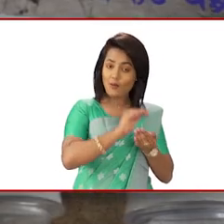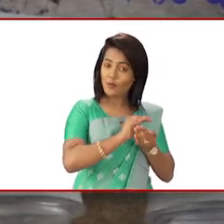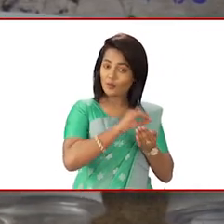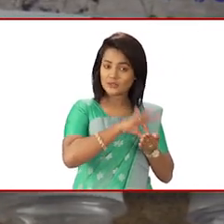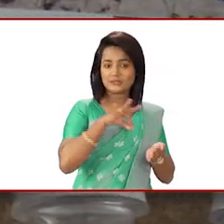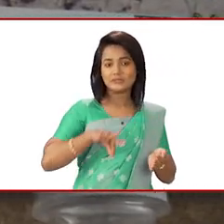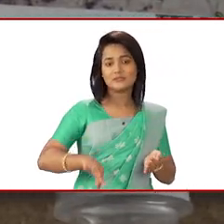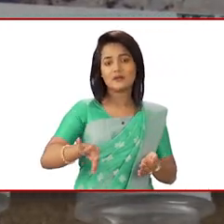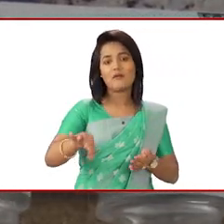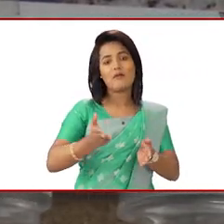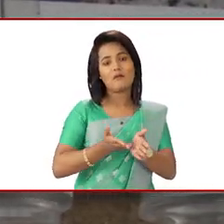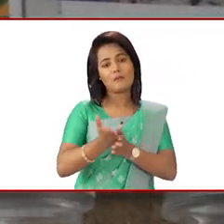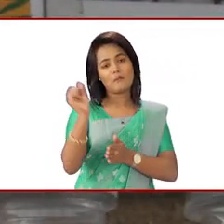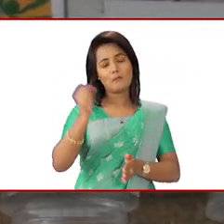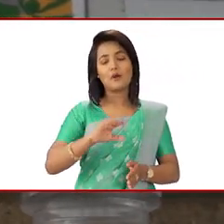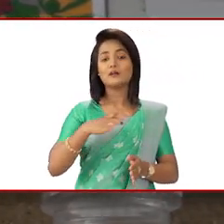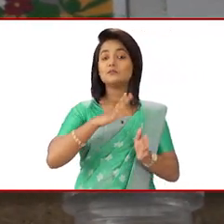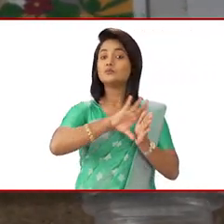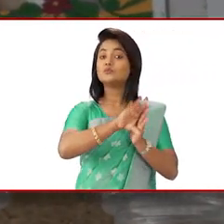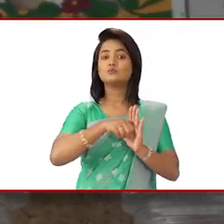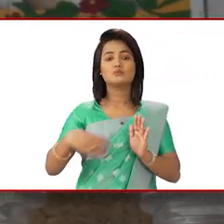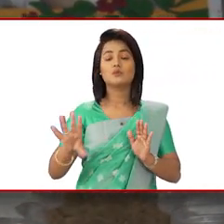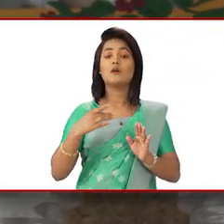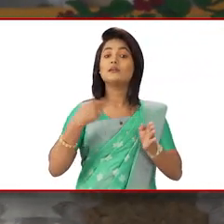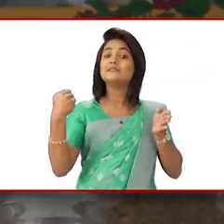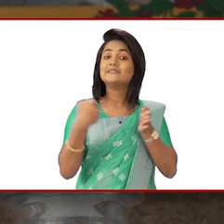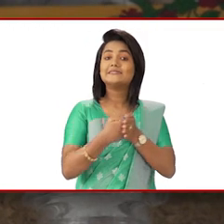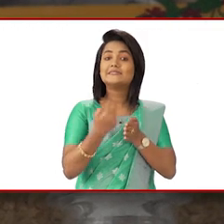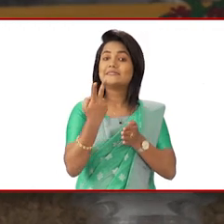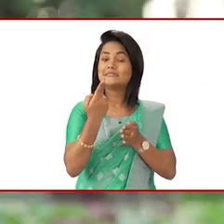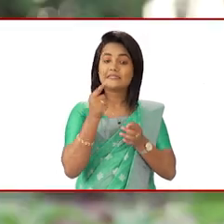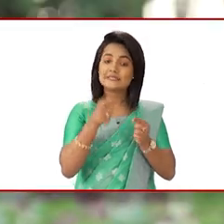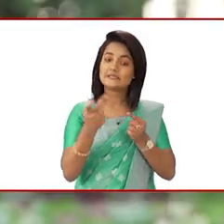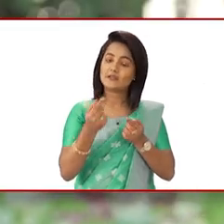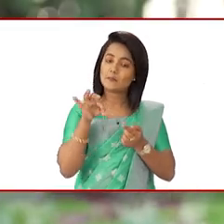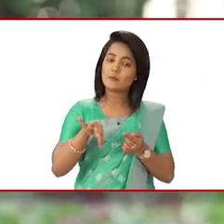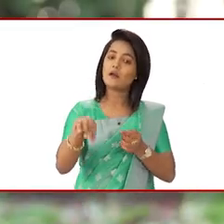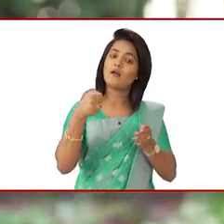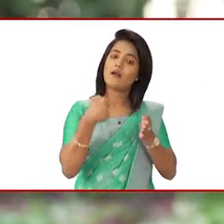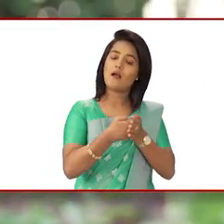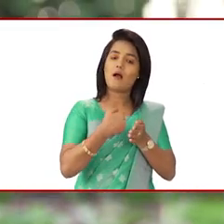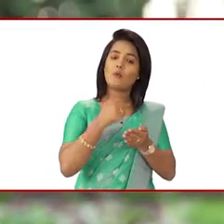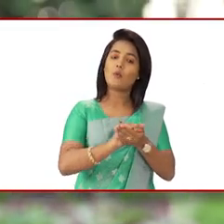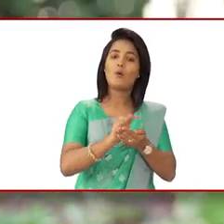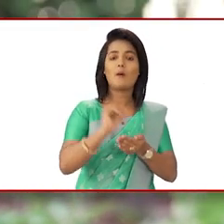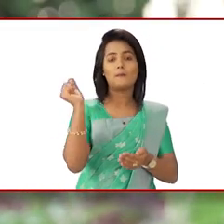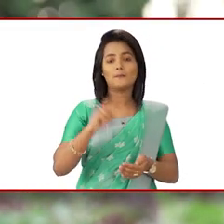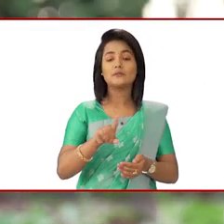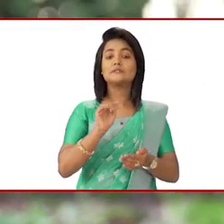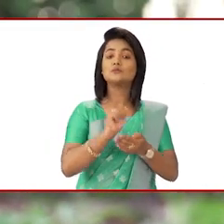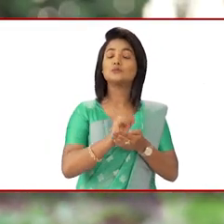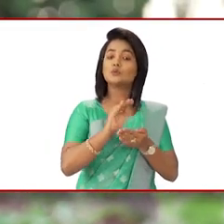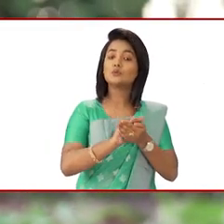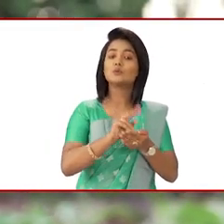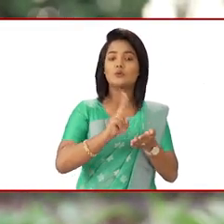পারি, আমাদের কাছে যেন না হারায়, আমরা বীজ ভান্ডার ব্যাংক যেন তৈরি করে রাখতে পারি। এই বীজগুলো সংরক্ষণ করার দরকার